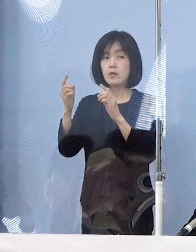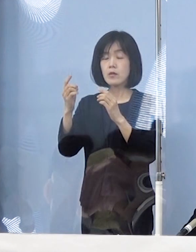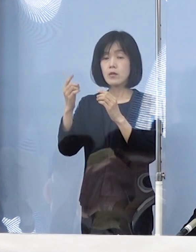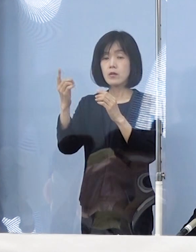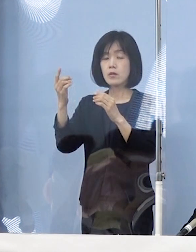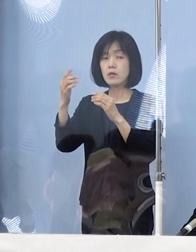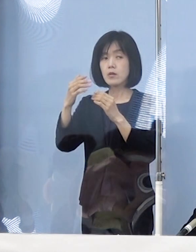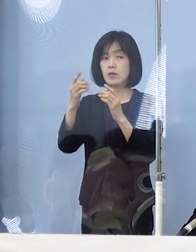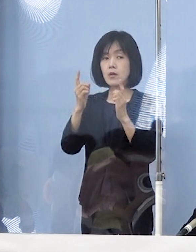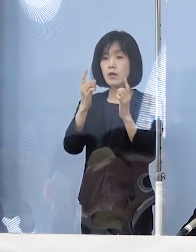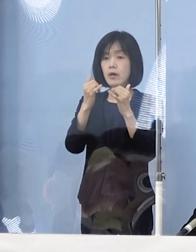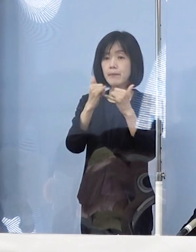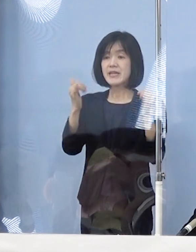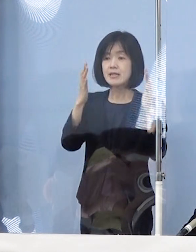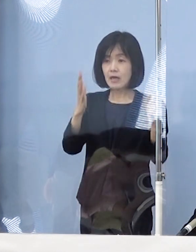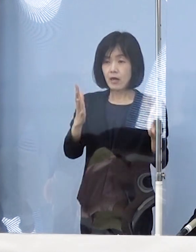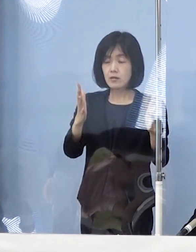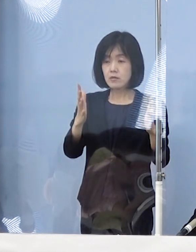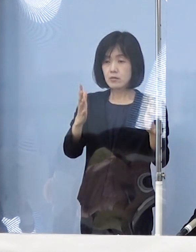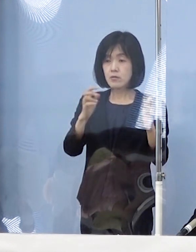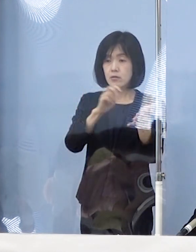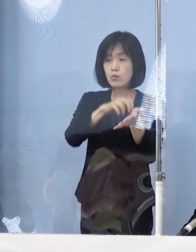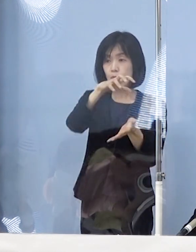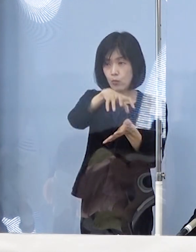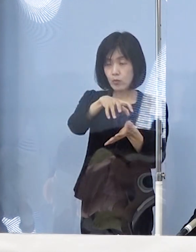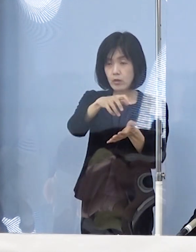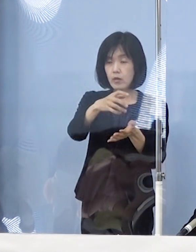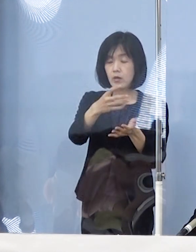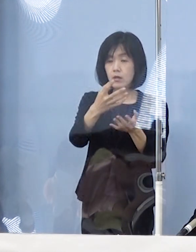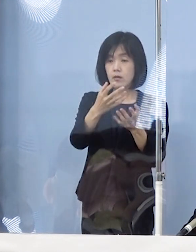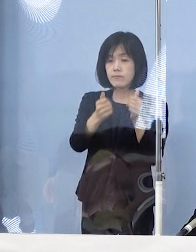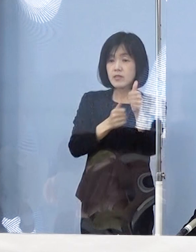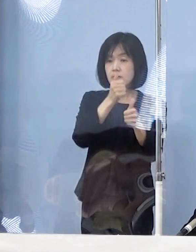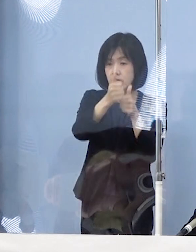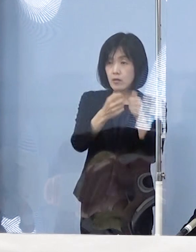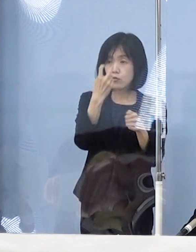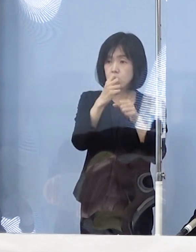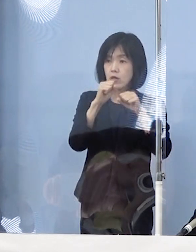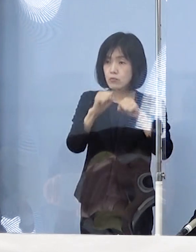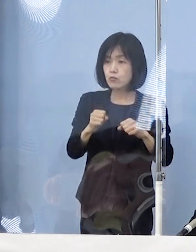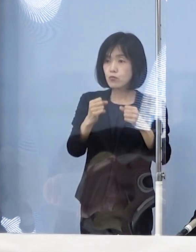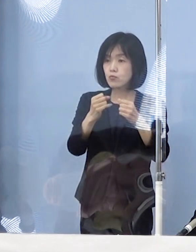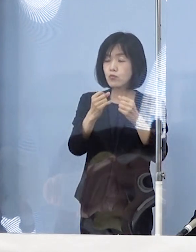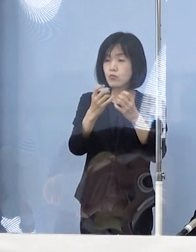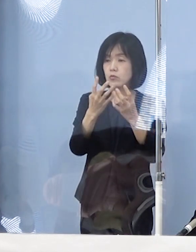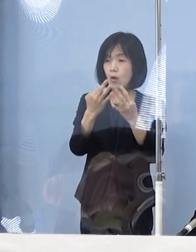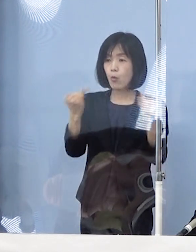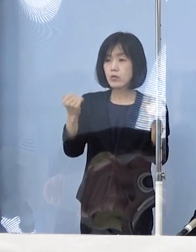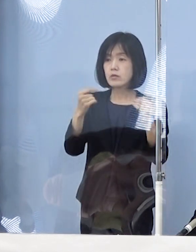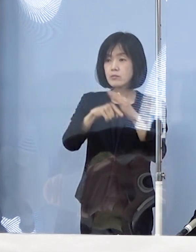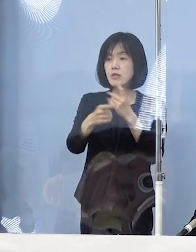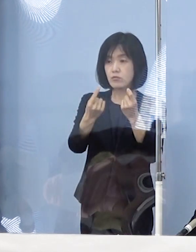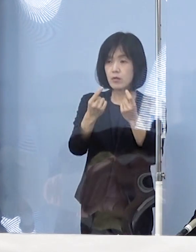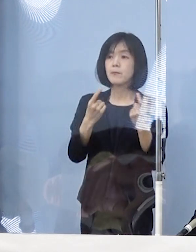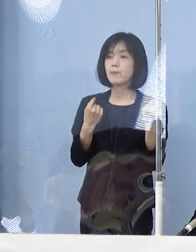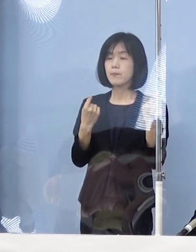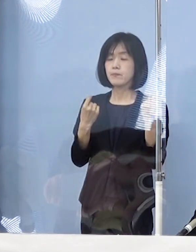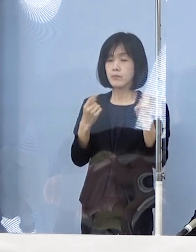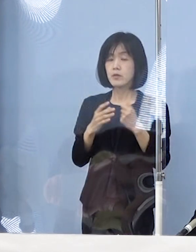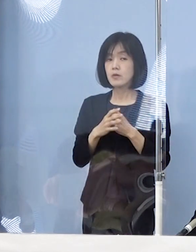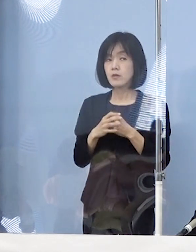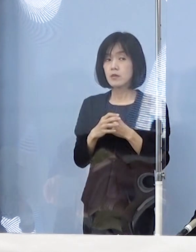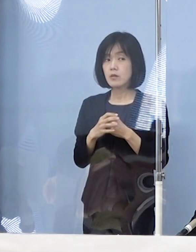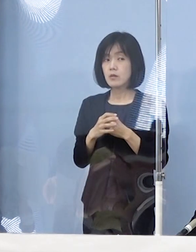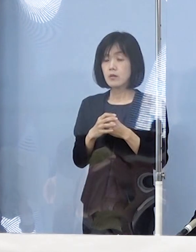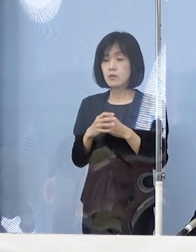に受けられている方なのかなと思うんですけれども、 はい、今日はそうだったということ で、ということはその、囲